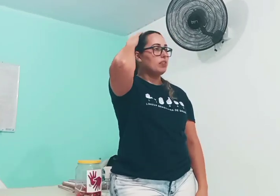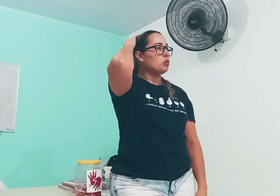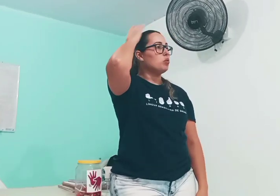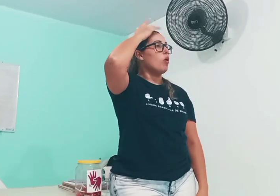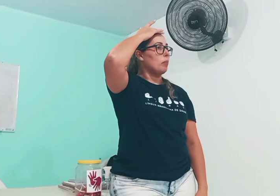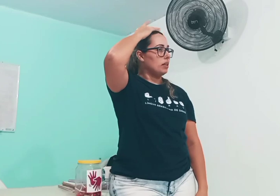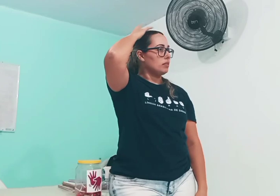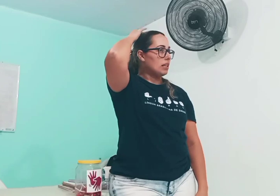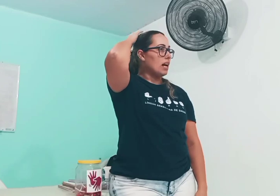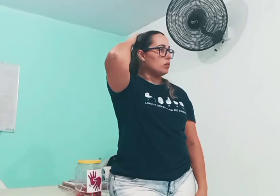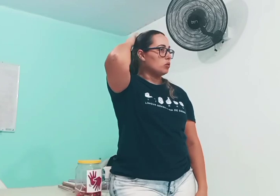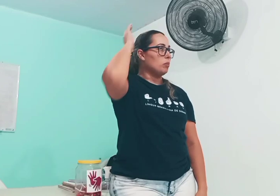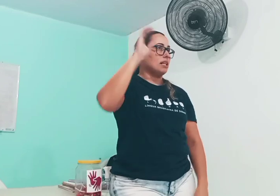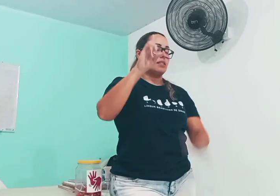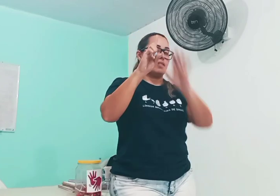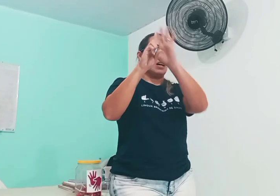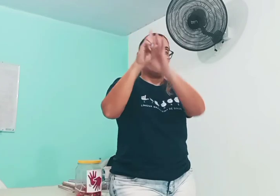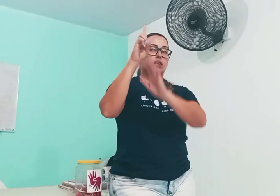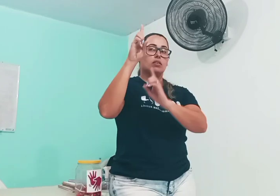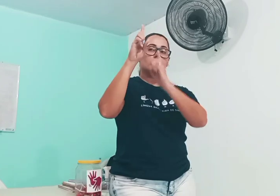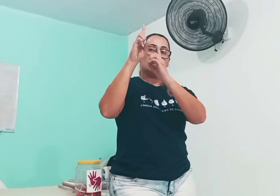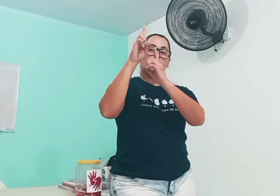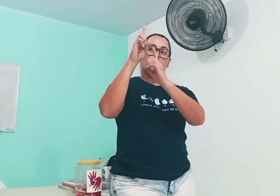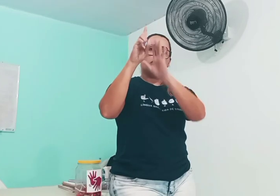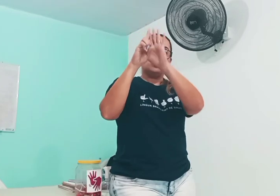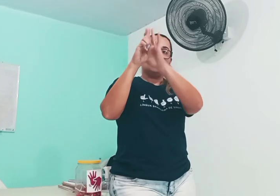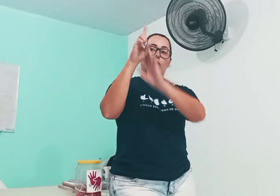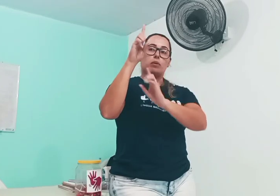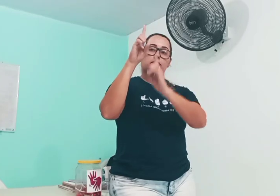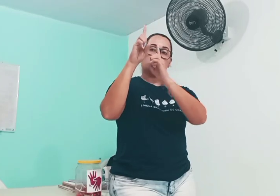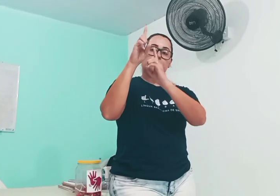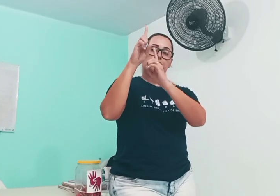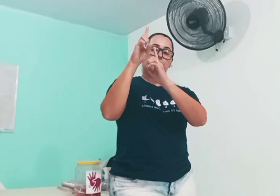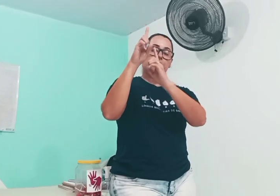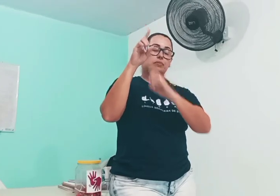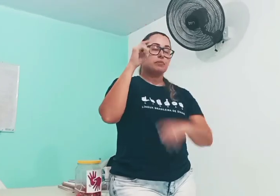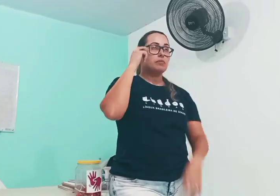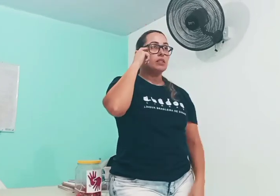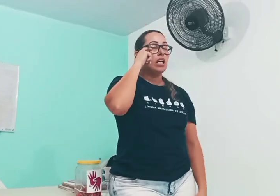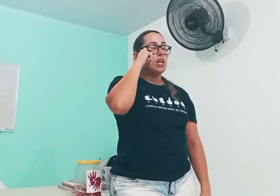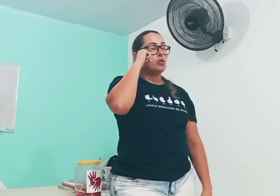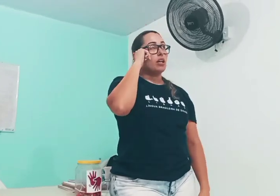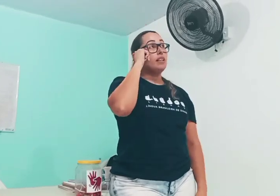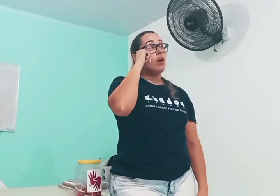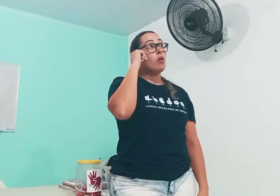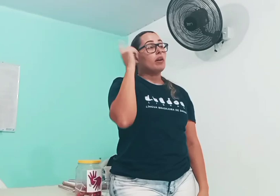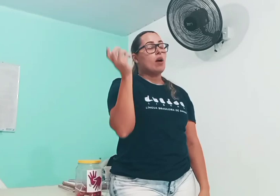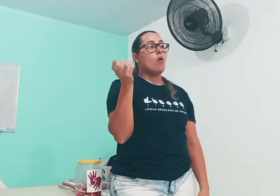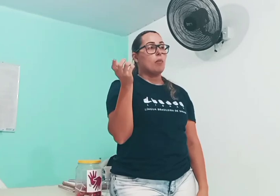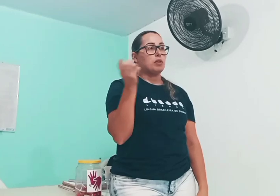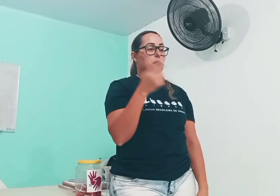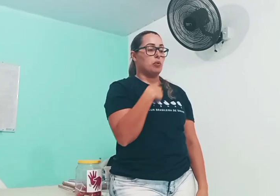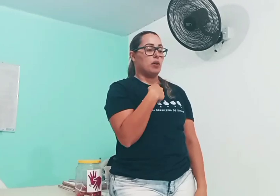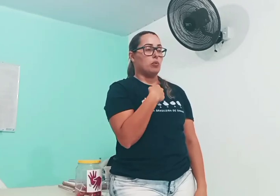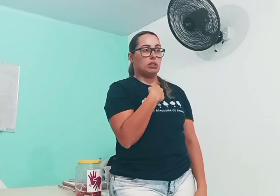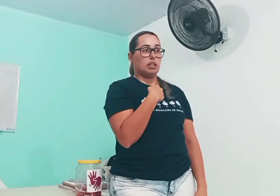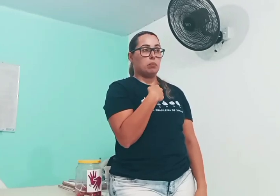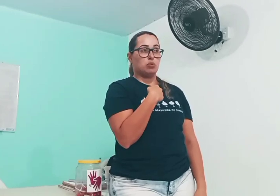do Homem, tá? O nome desse sinal aqui é Filho do Homem. Só que não é qualquer homem, tipo eu, por exemplo, eu sou filho